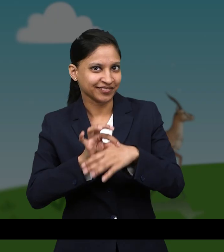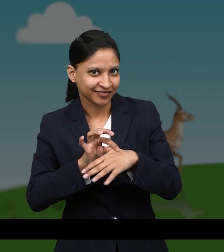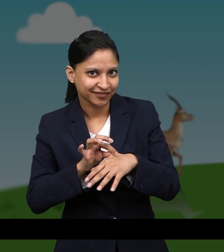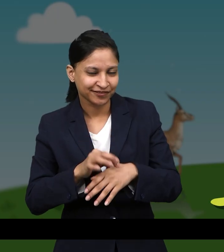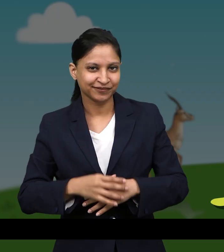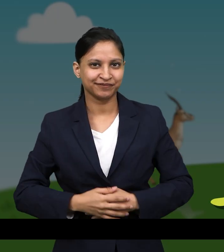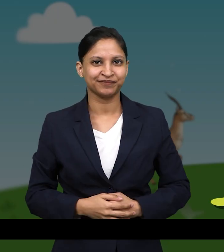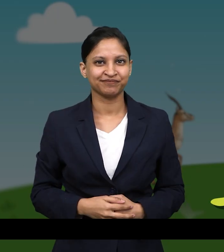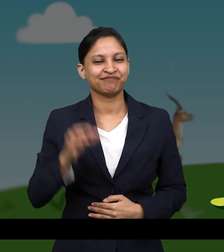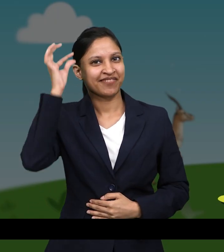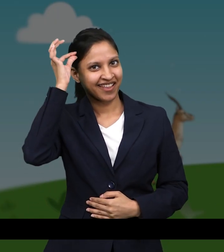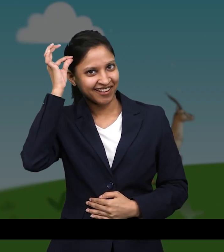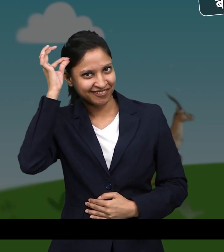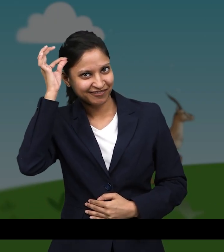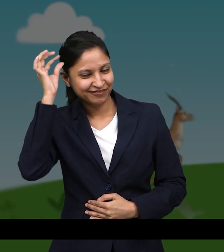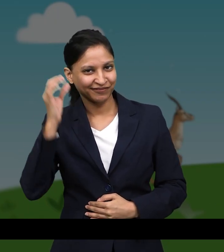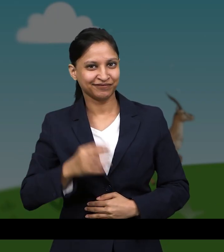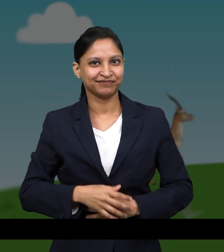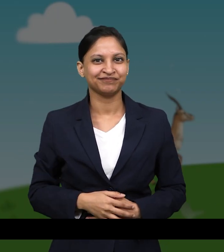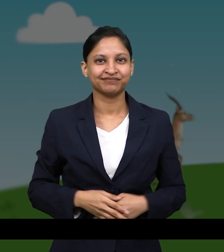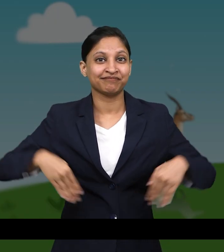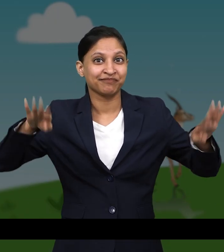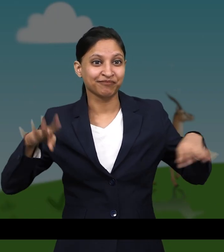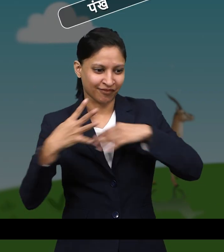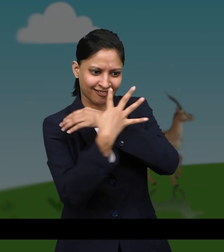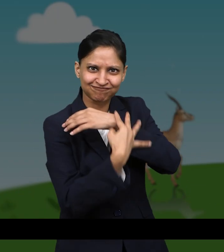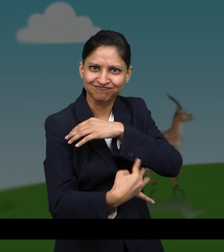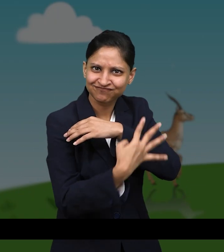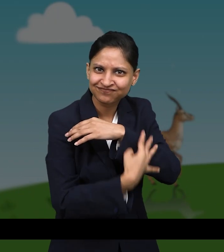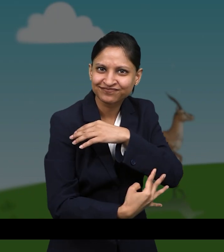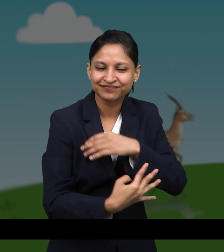त्वचा, बाल, पंख।